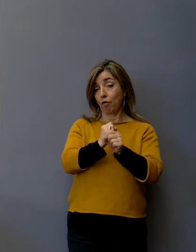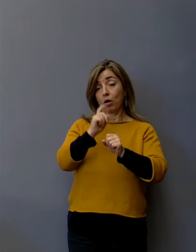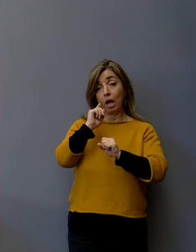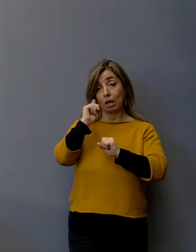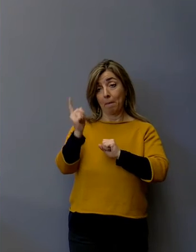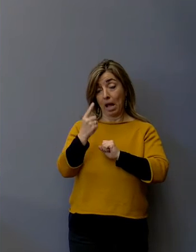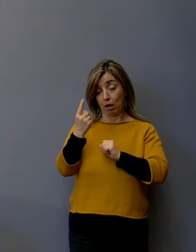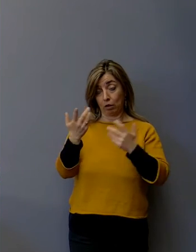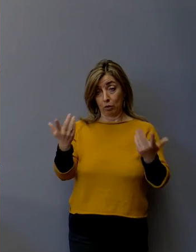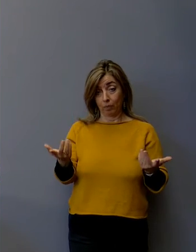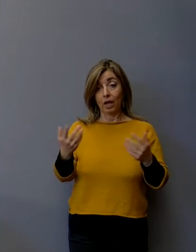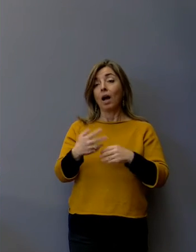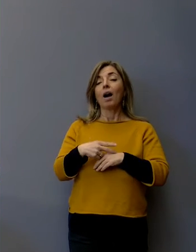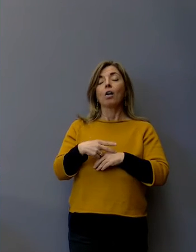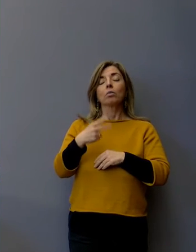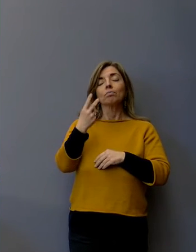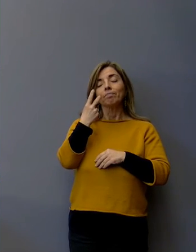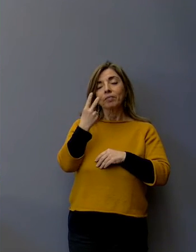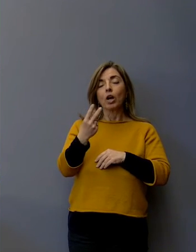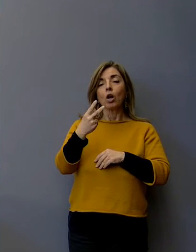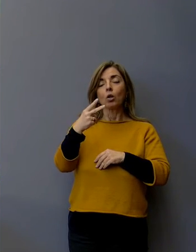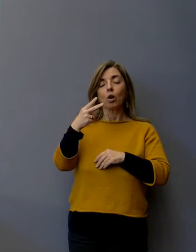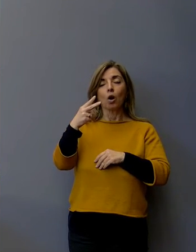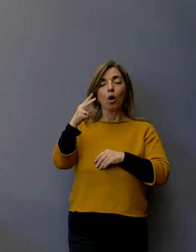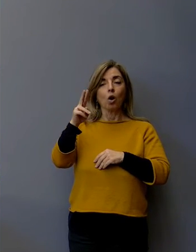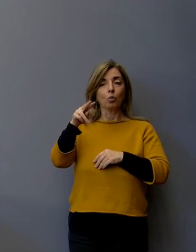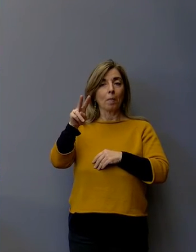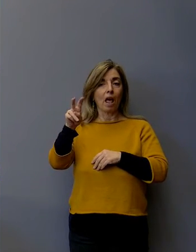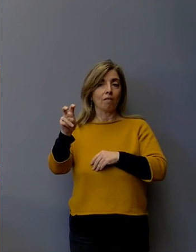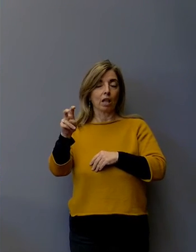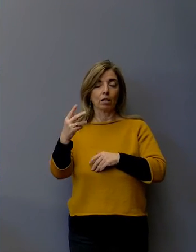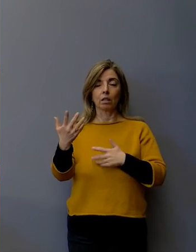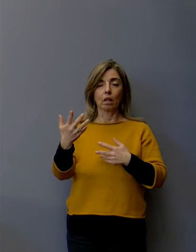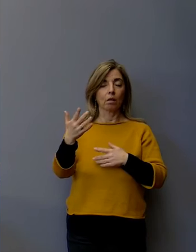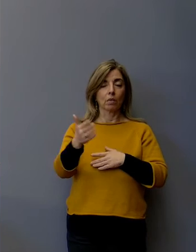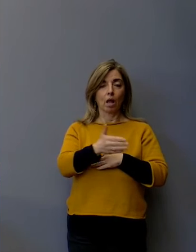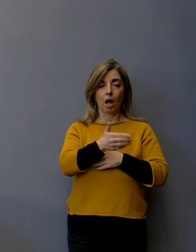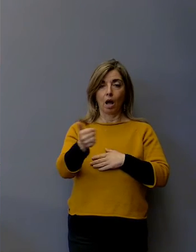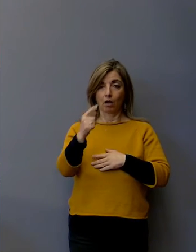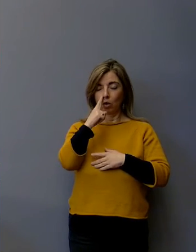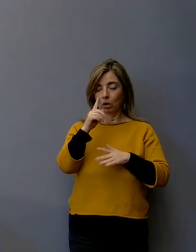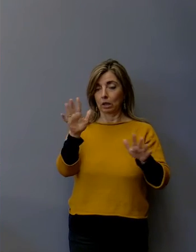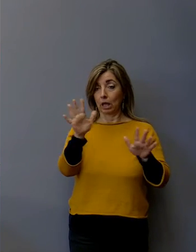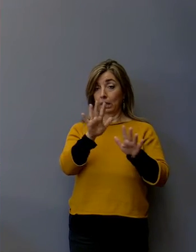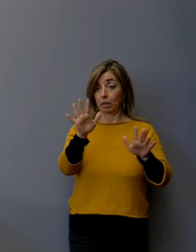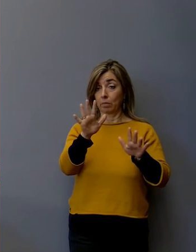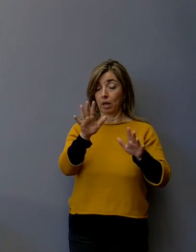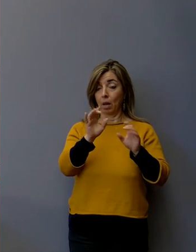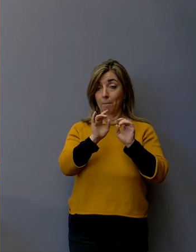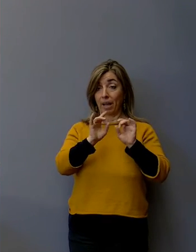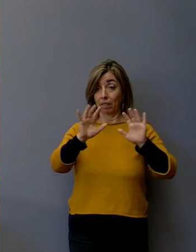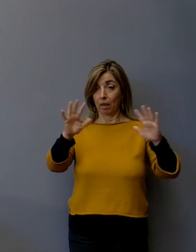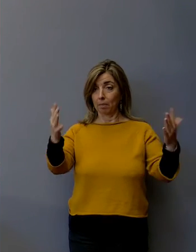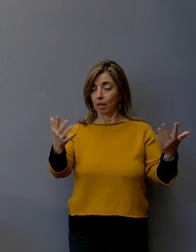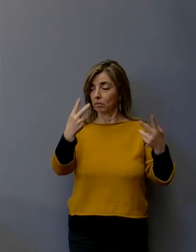praticamente mila eventi è stato un anno terribile sotto ogni profilo la pandemia ha stravolto le nostre vite le nostre abitudini ha